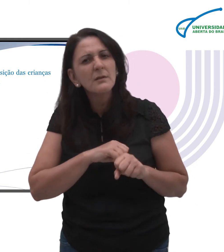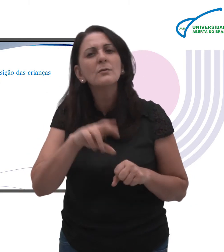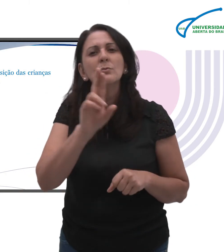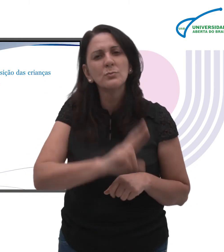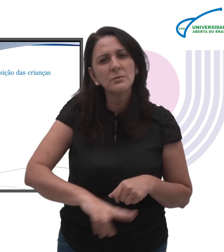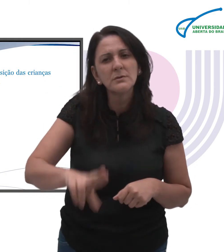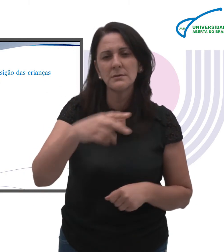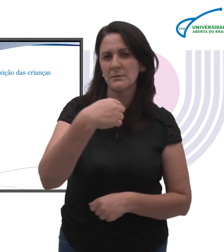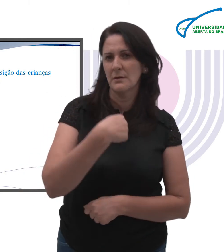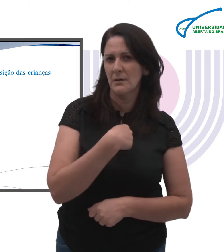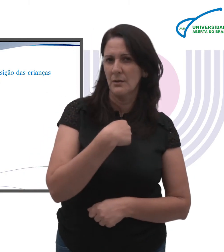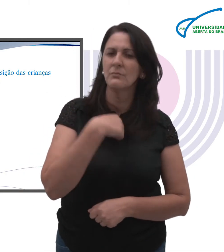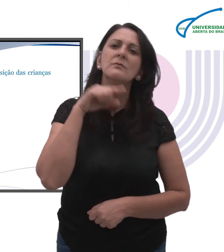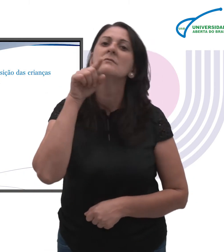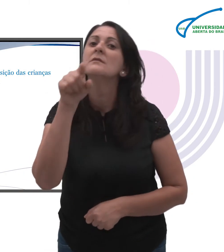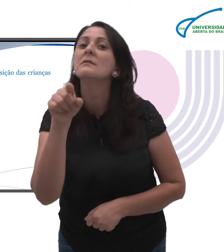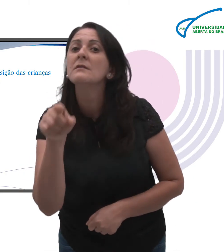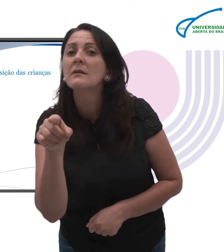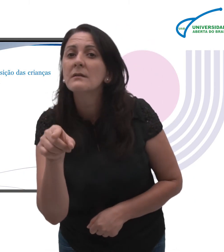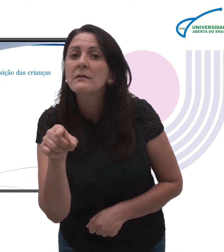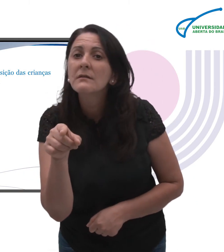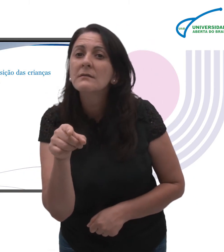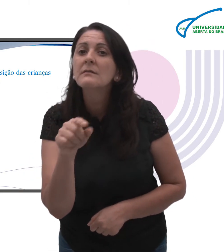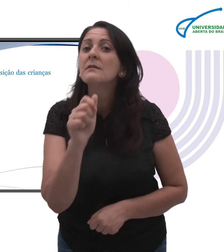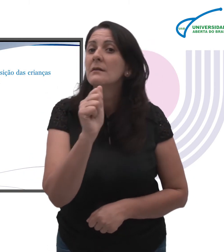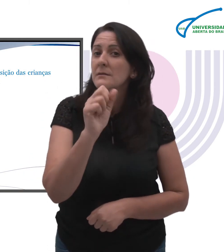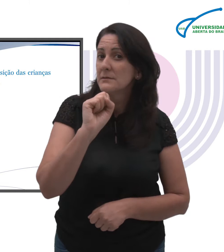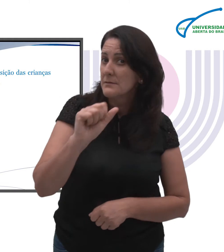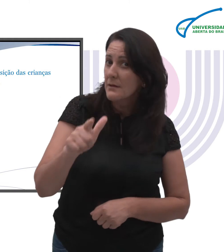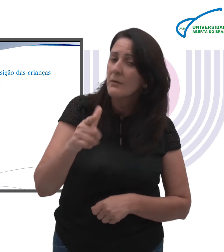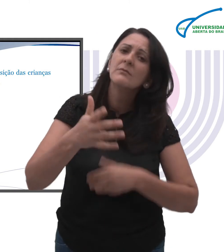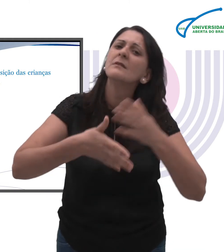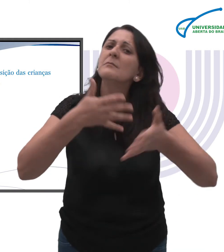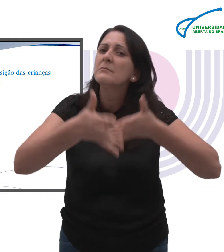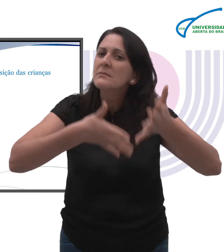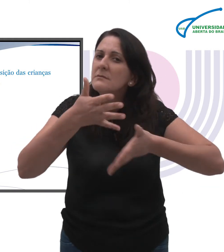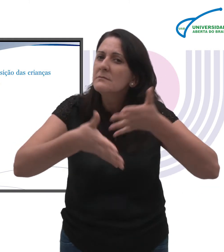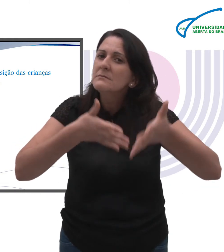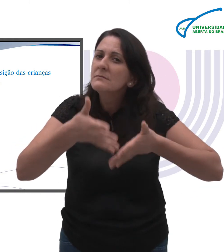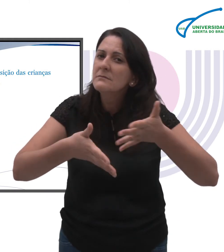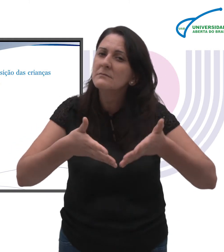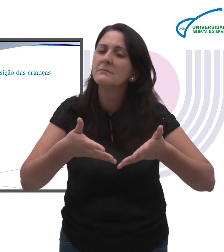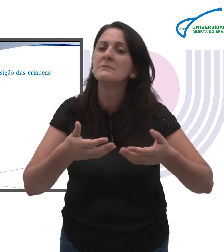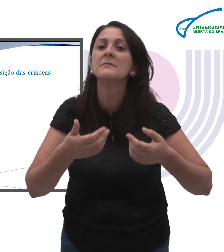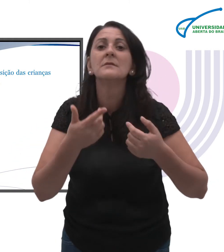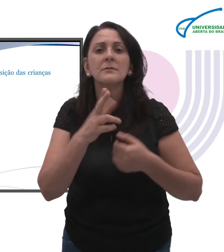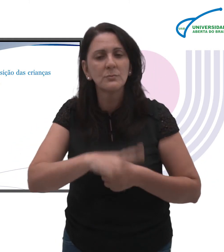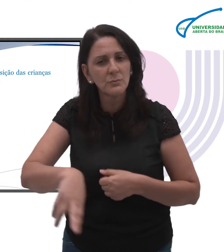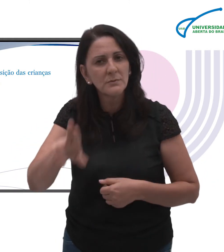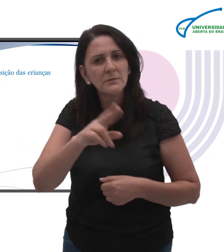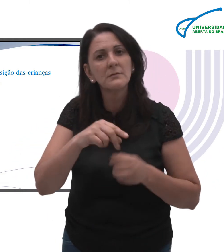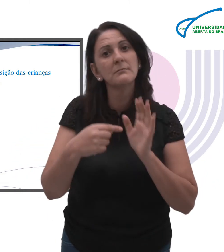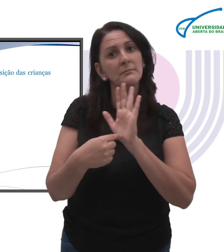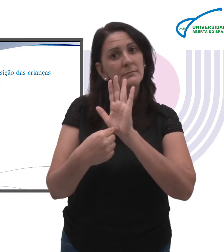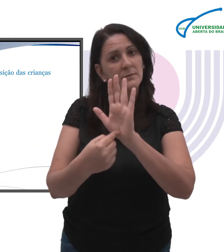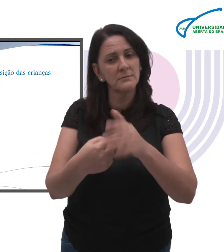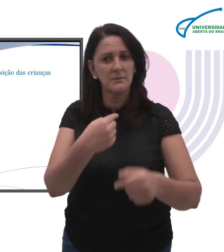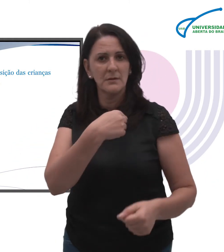fácil, pois os pronomes eu, tu, na língua de sinais americana, são indicados por meio